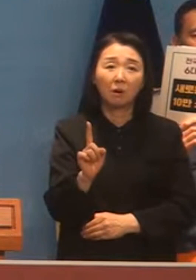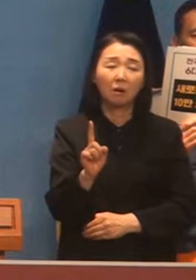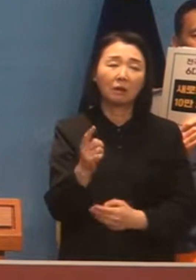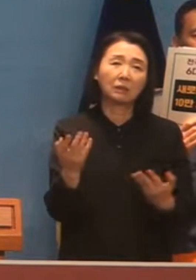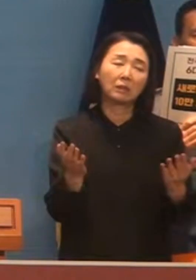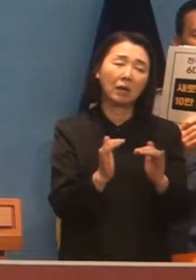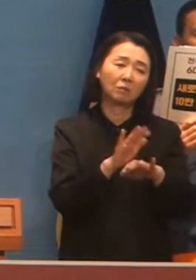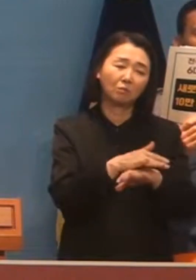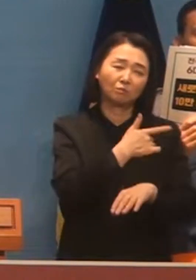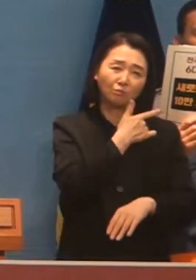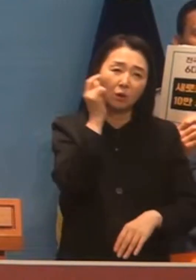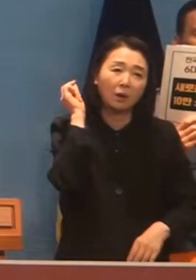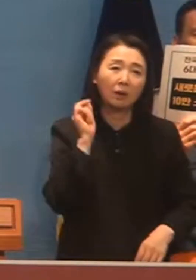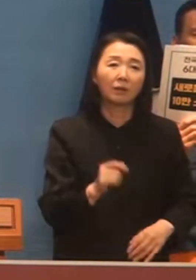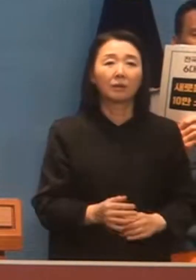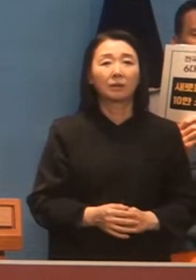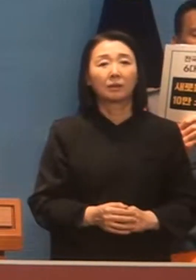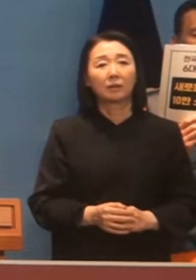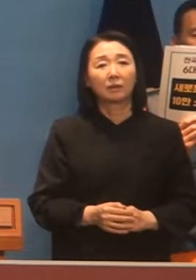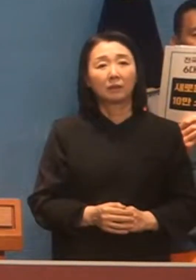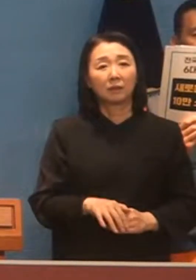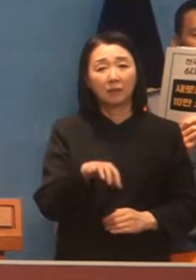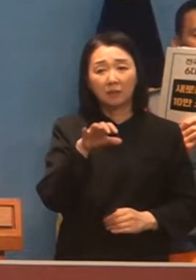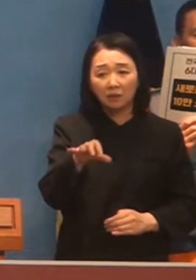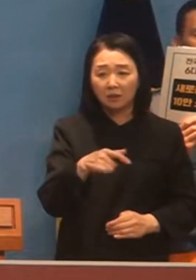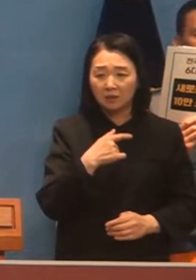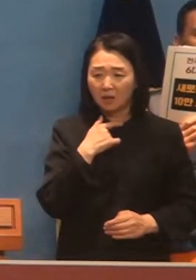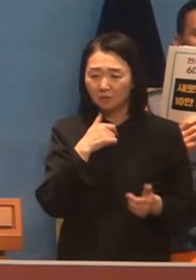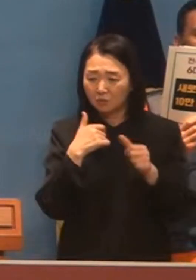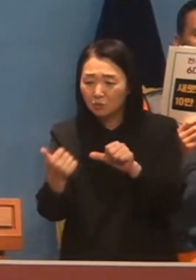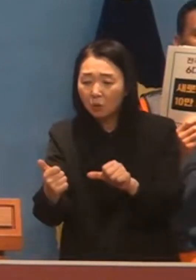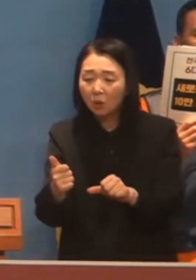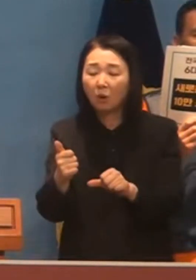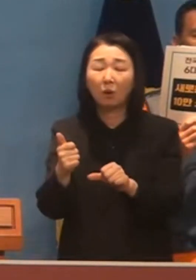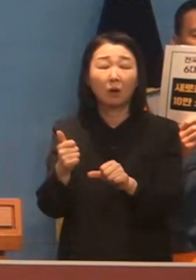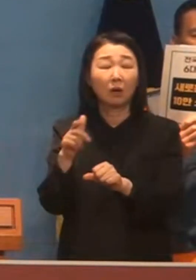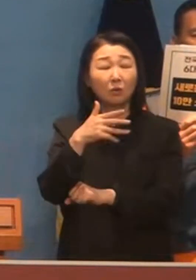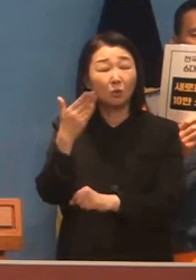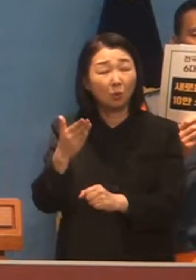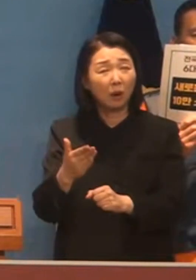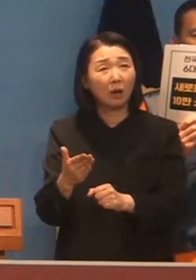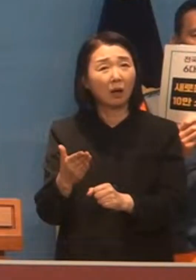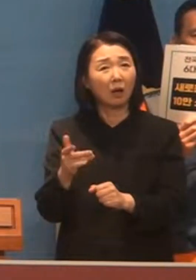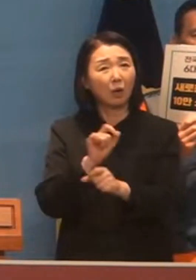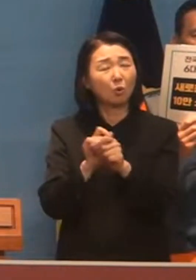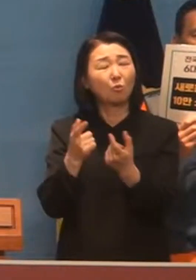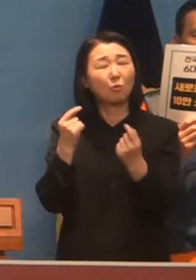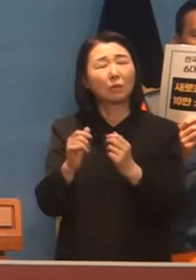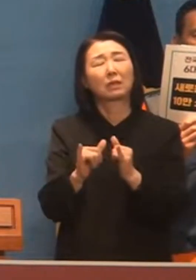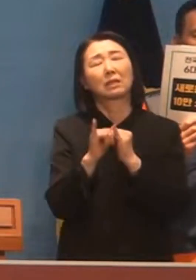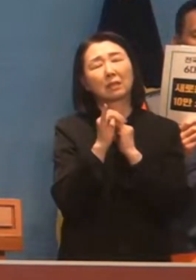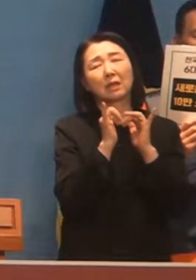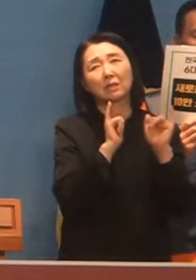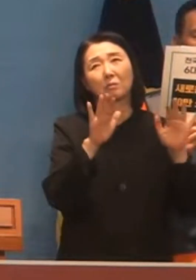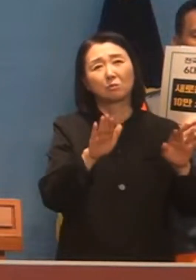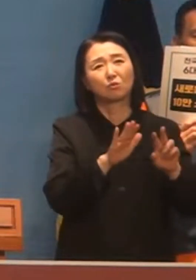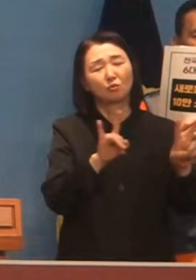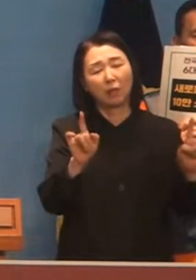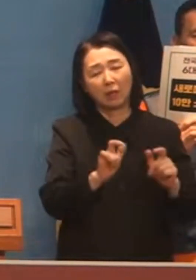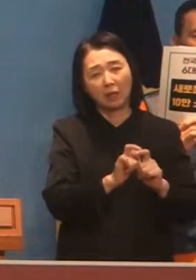인력이 부족하기 때문입니다. 현장에서 순직하는 소방공무원보다 자살하는 소방공무원들이 2배나 많아지고